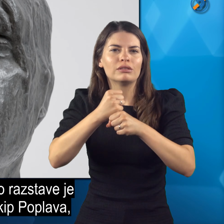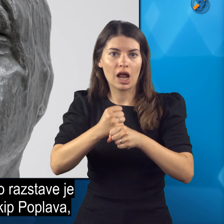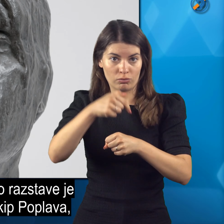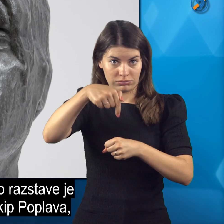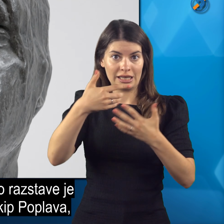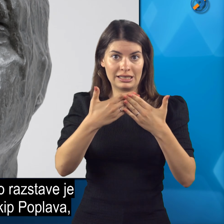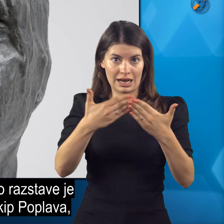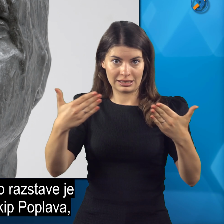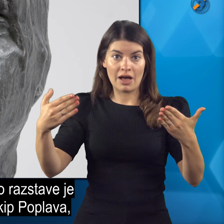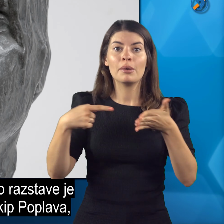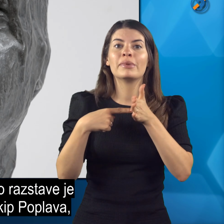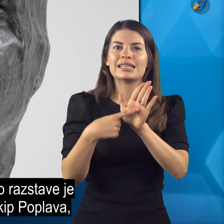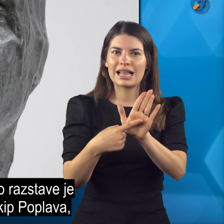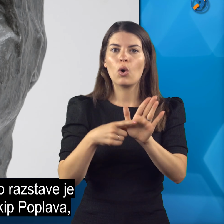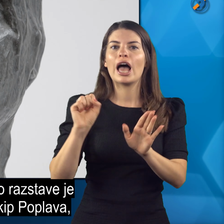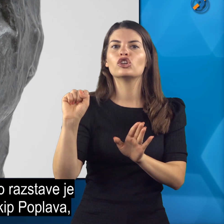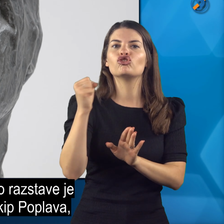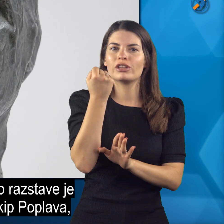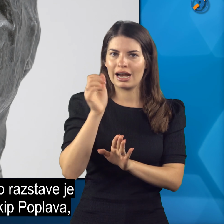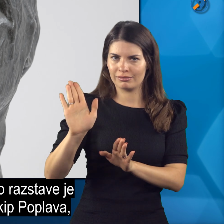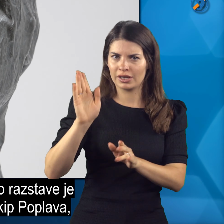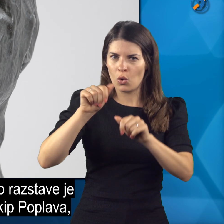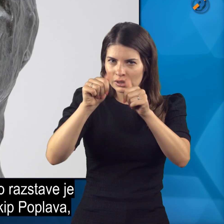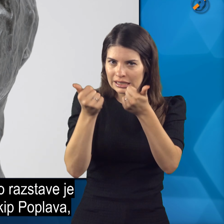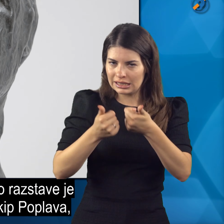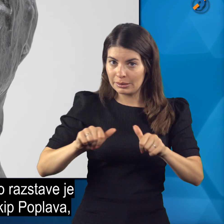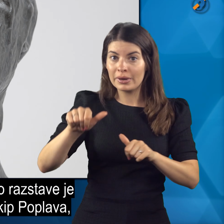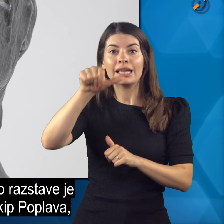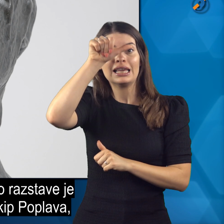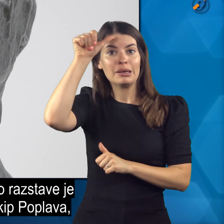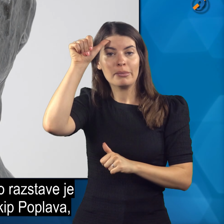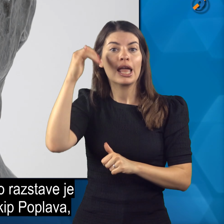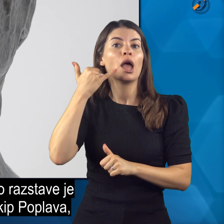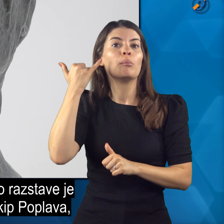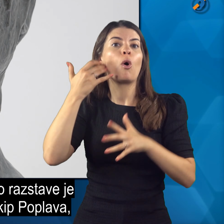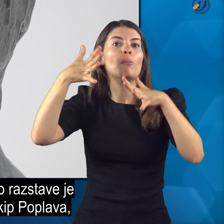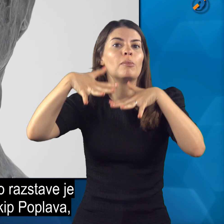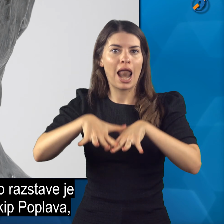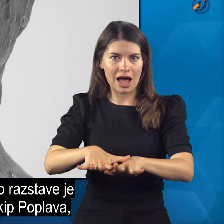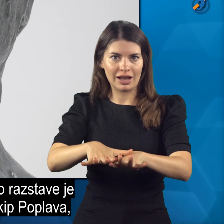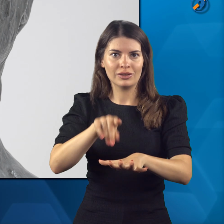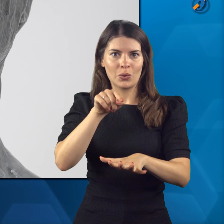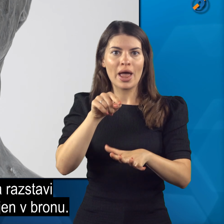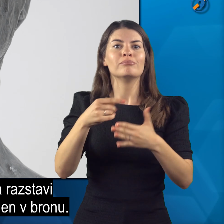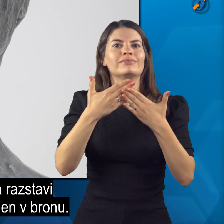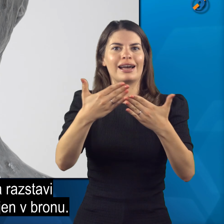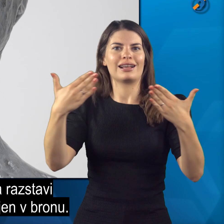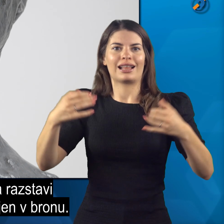Nosilno delo razstave je Štrekljev kip Poplava, ki je na razstavi predstavljen v bronu.